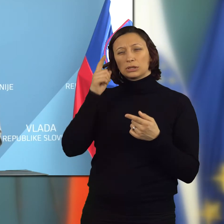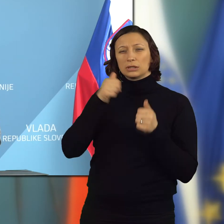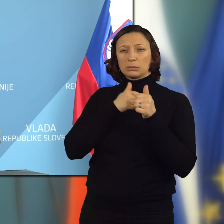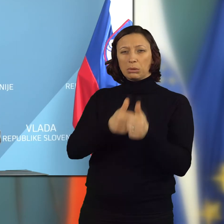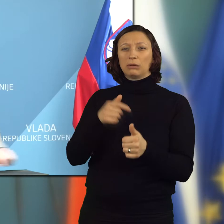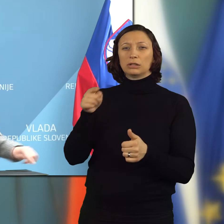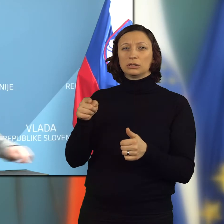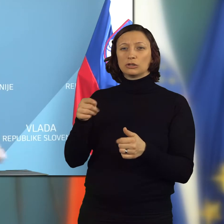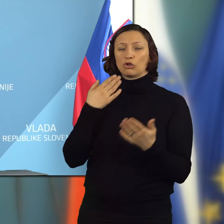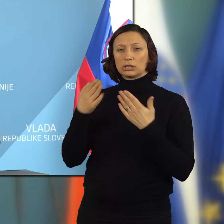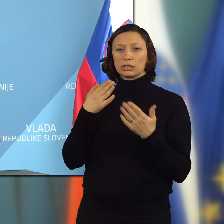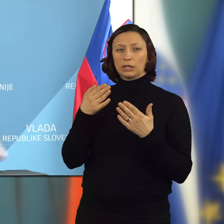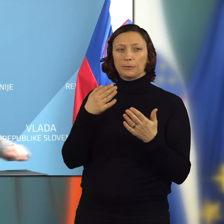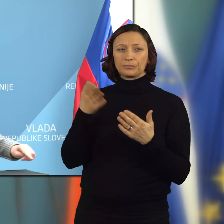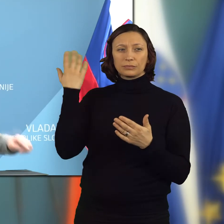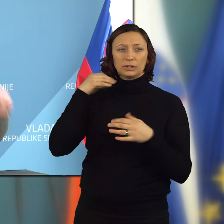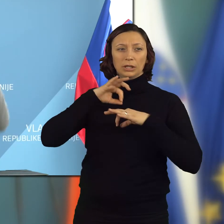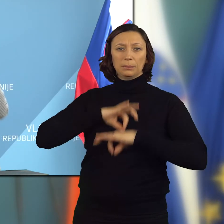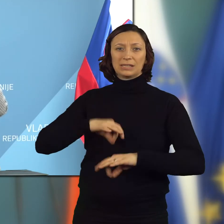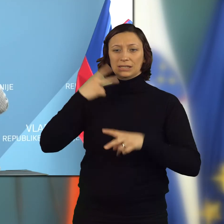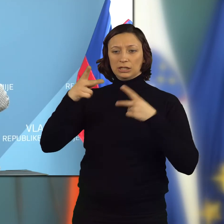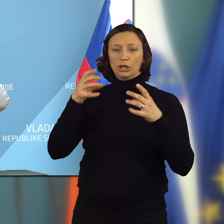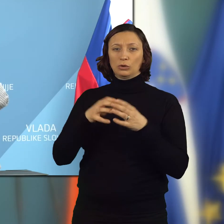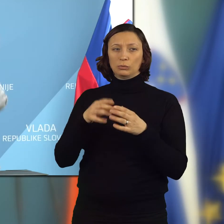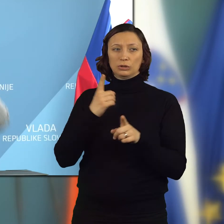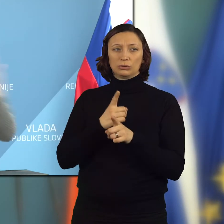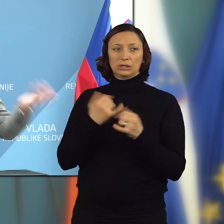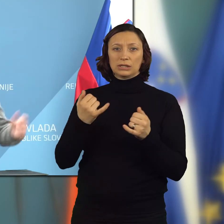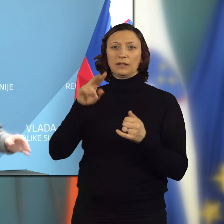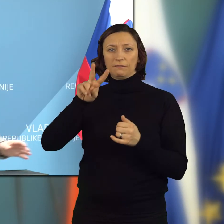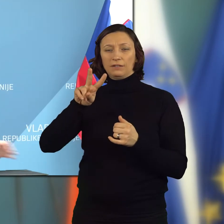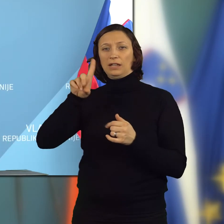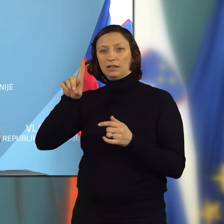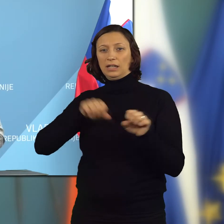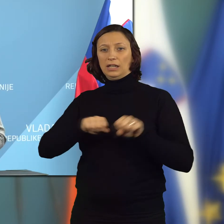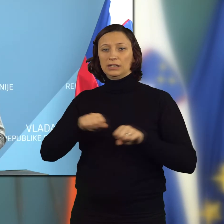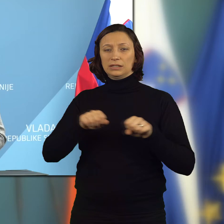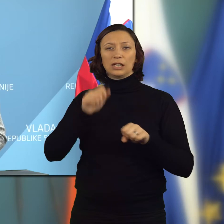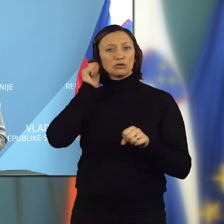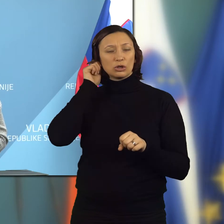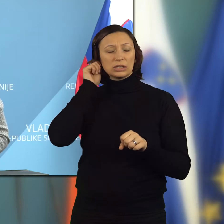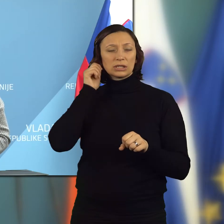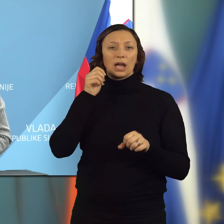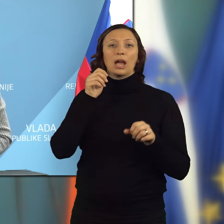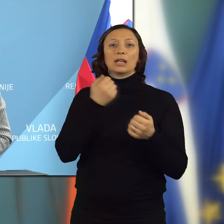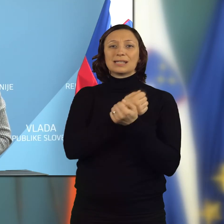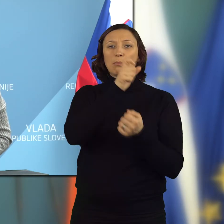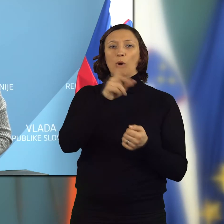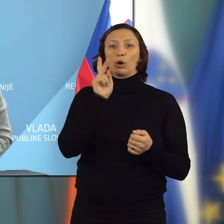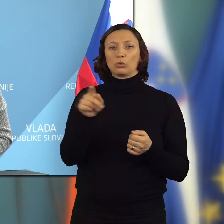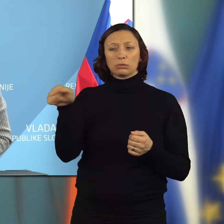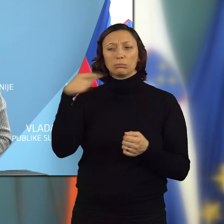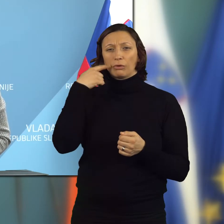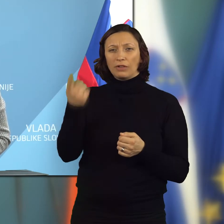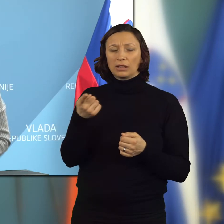boste spremljali tisto sejo, ko je predsednica komisije, tudi zdajšnja direktorica zapora v